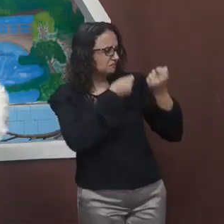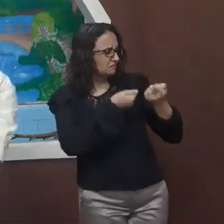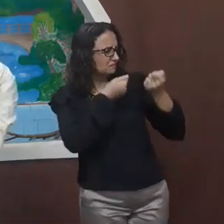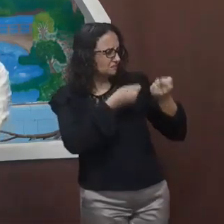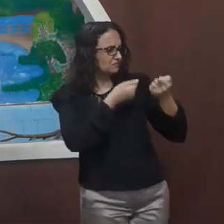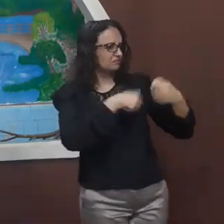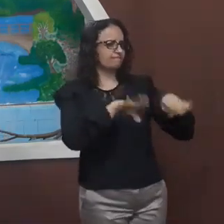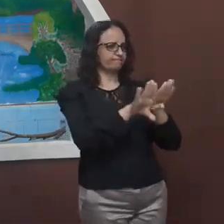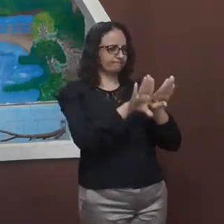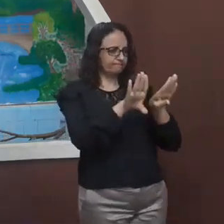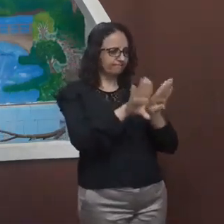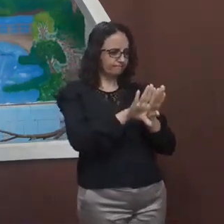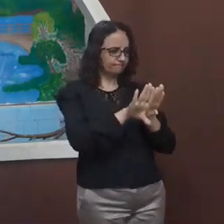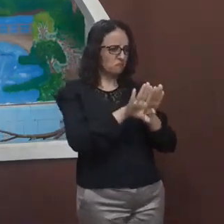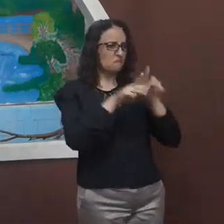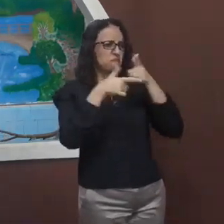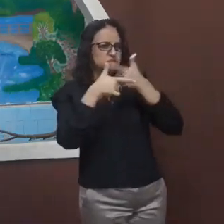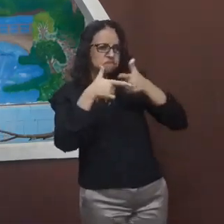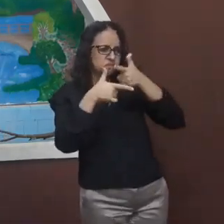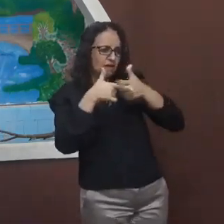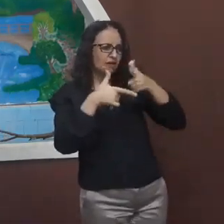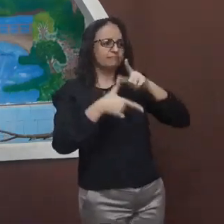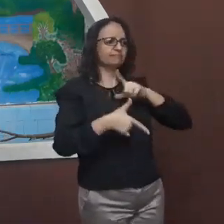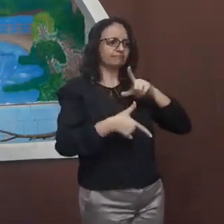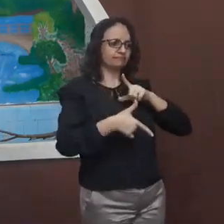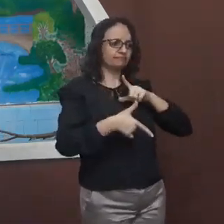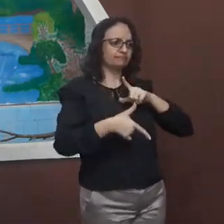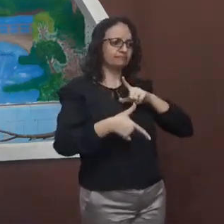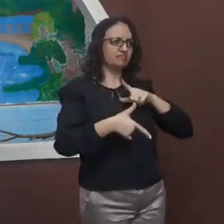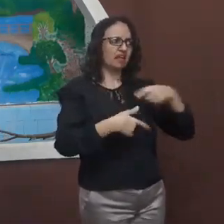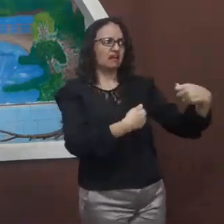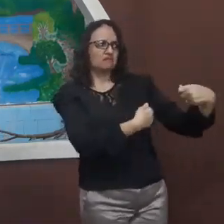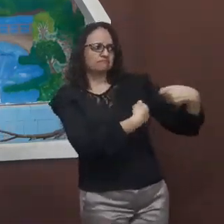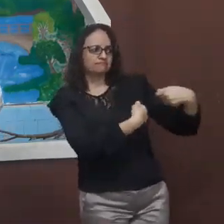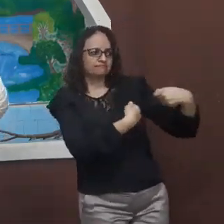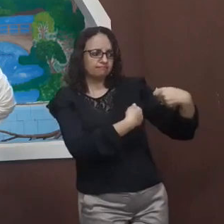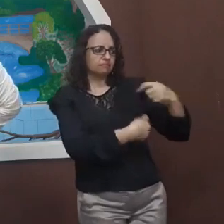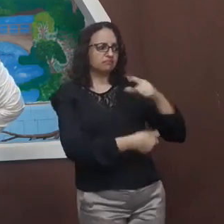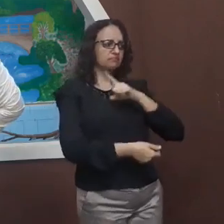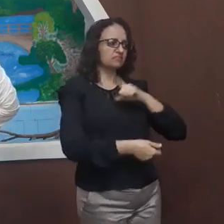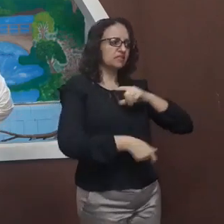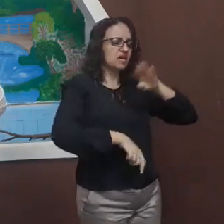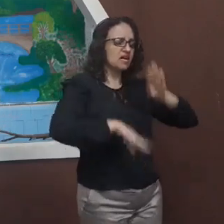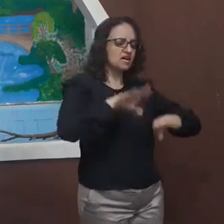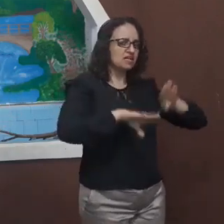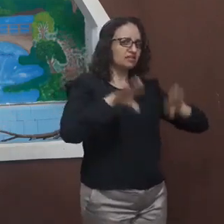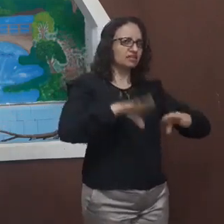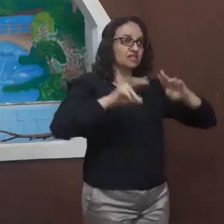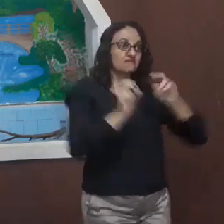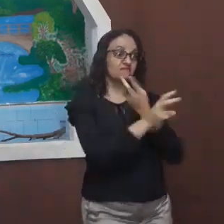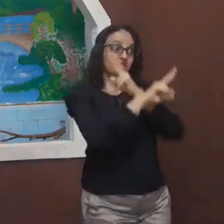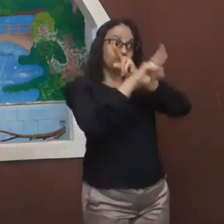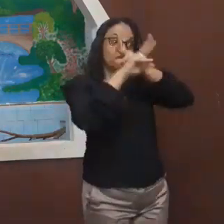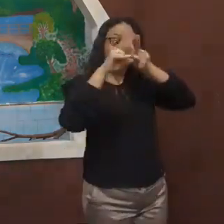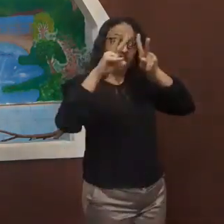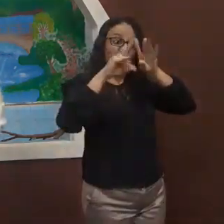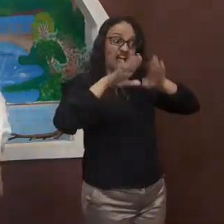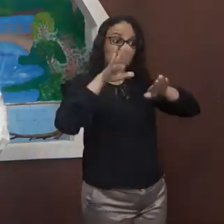tentações. Nós podemos ser tentados, e às vezes nós ganhamos, e às vezes